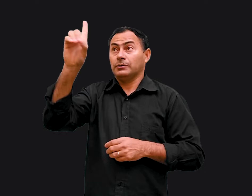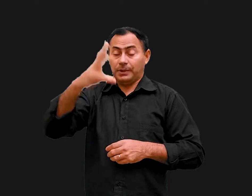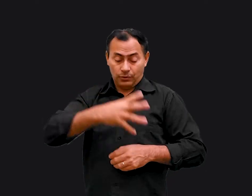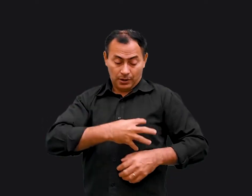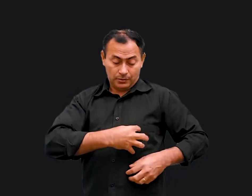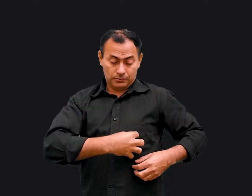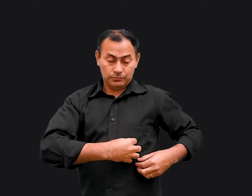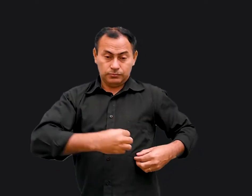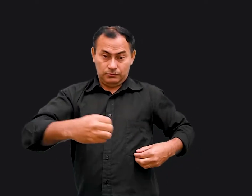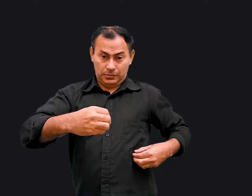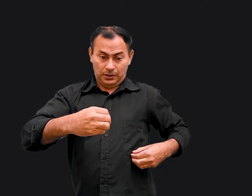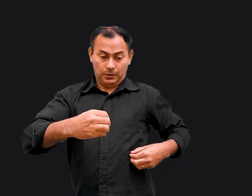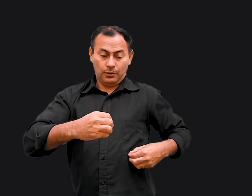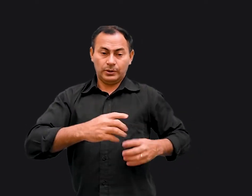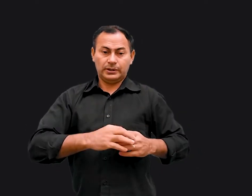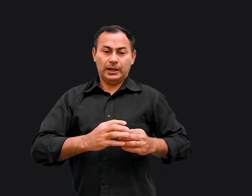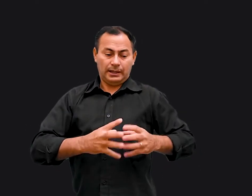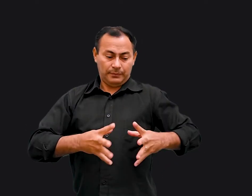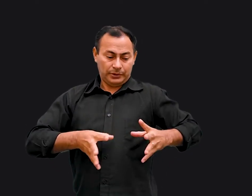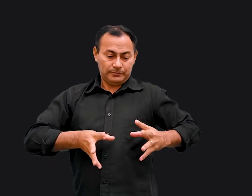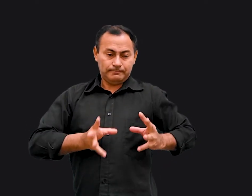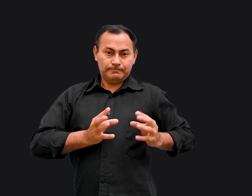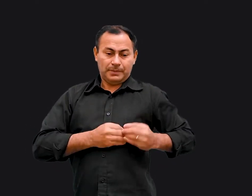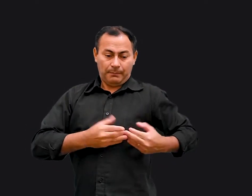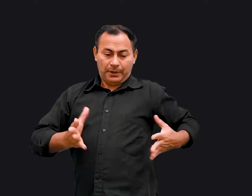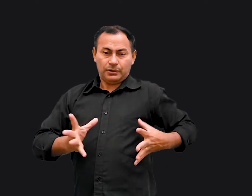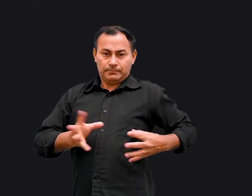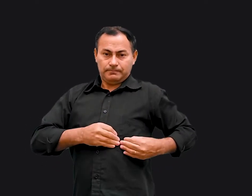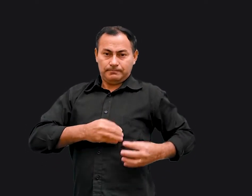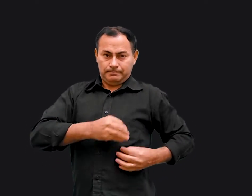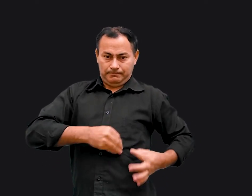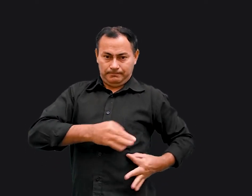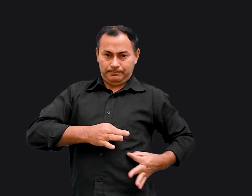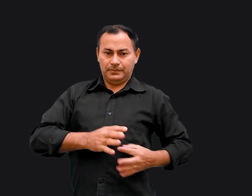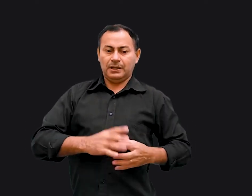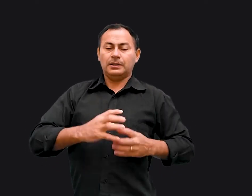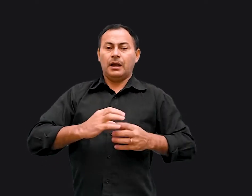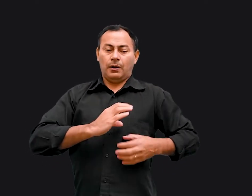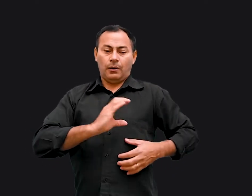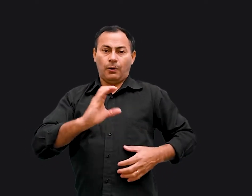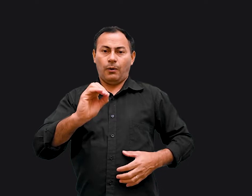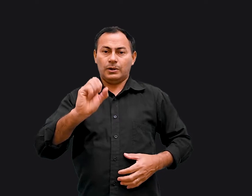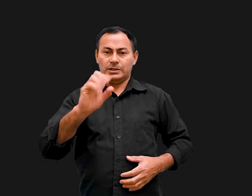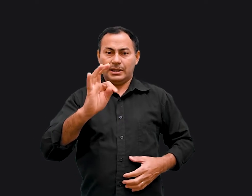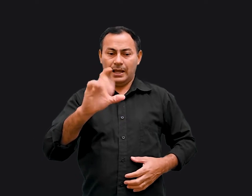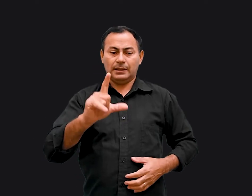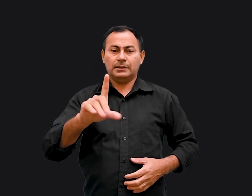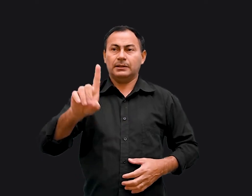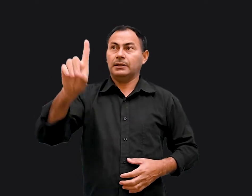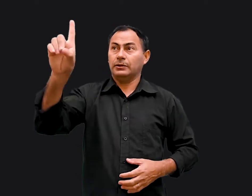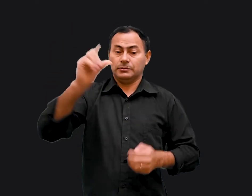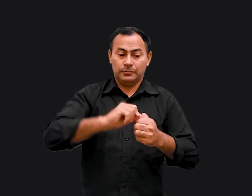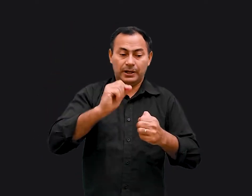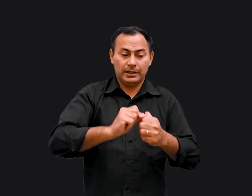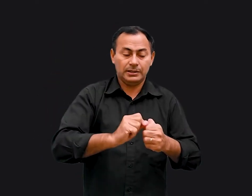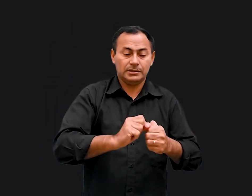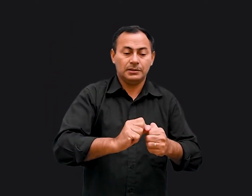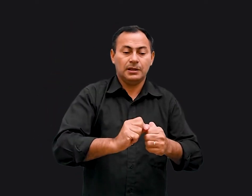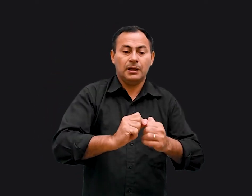suas costelas e cerrou a carne em seu lugar. E a da costela que o Senhor Deus tomou do homem formou uma mulher e trouxe-a